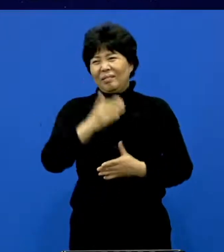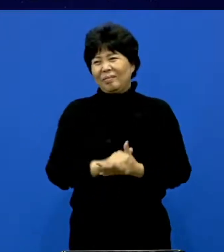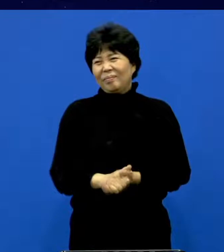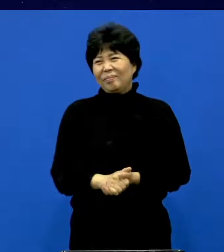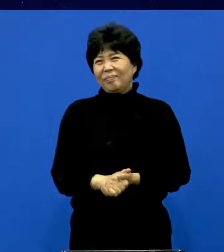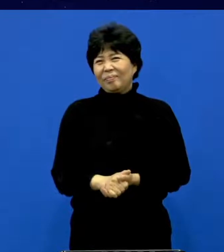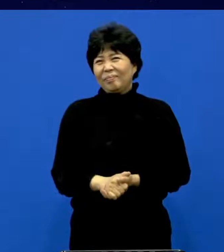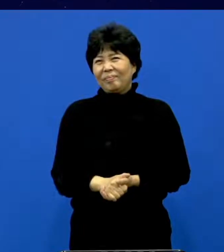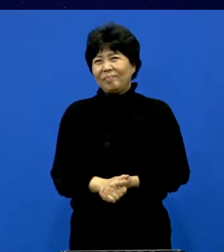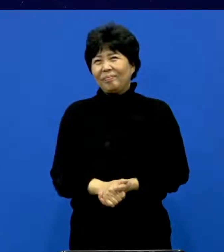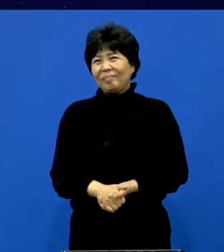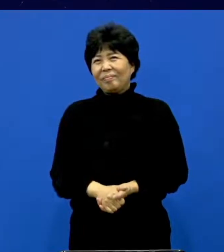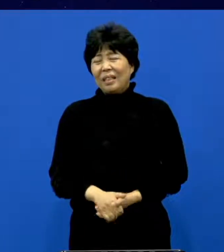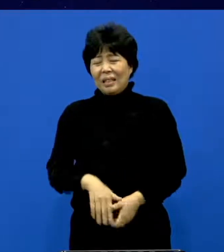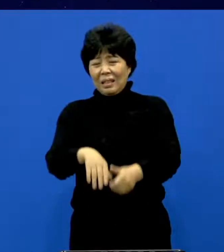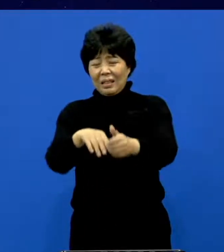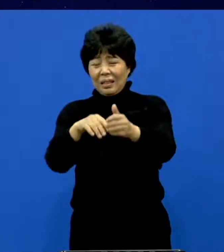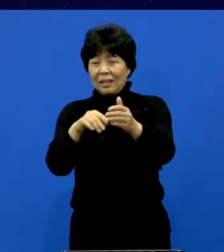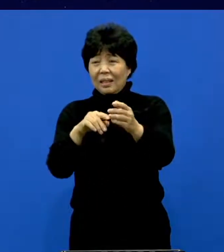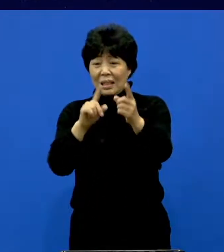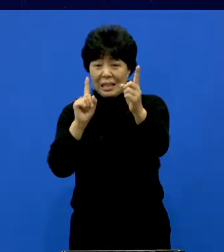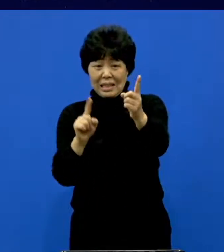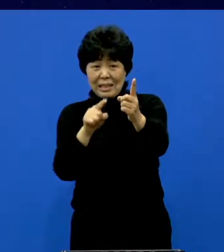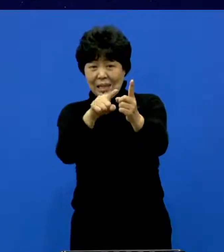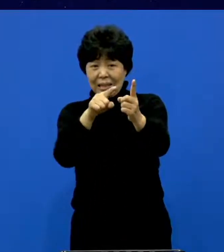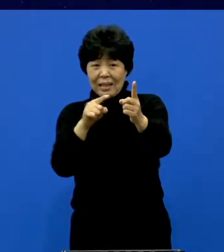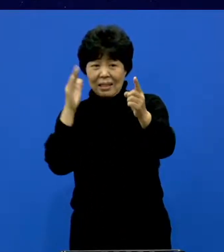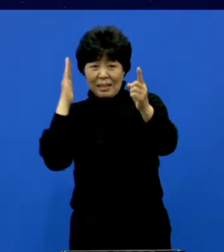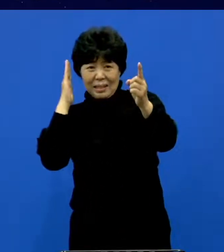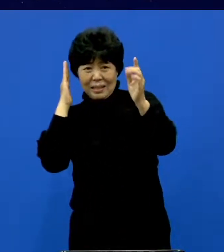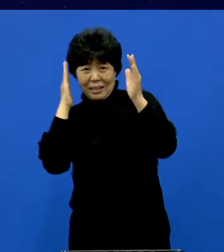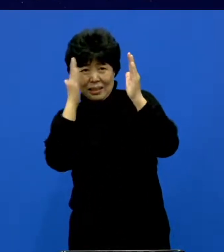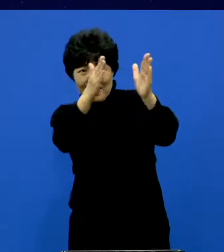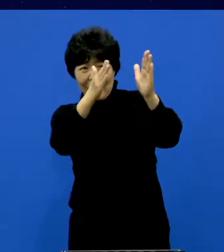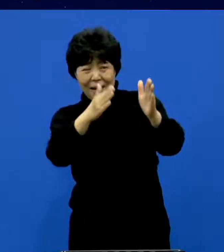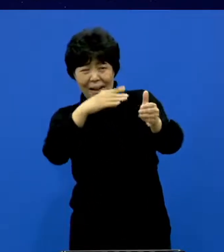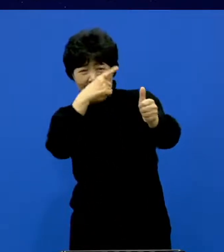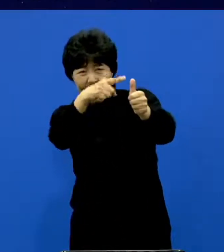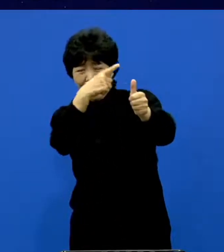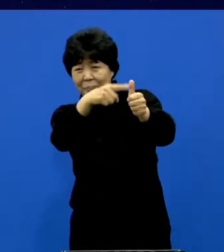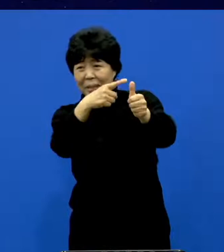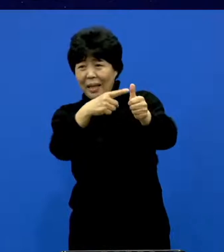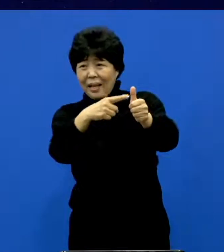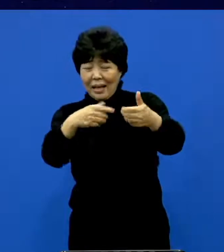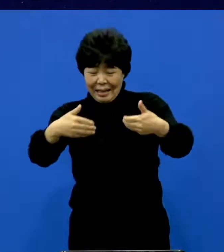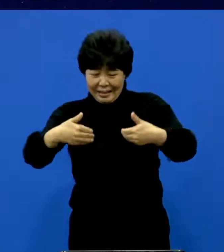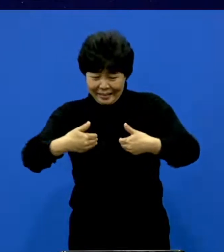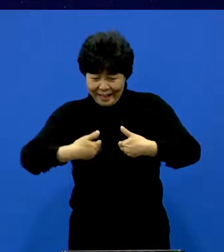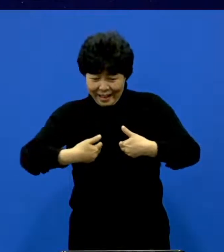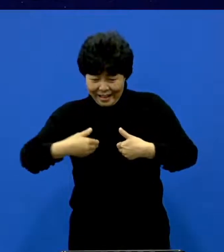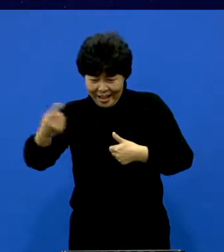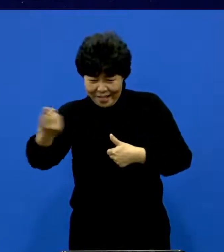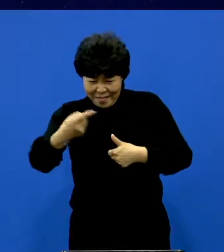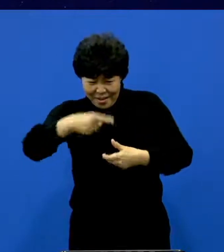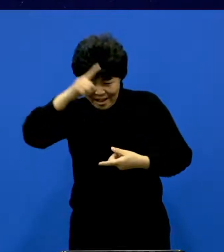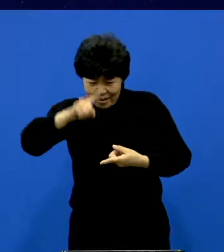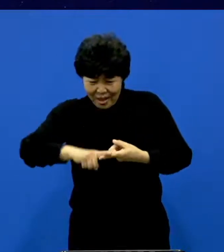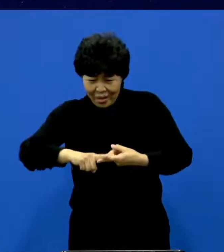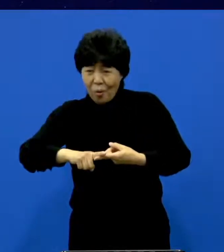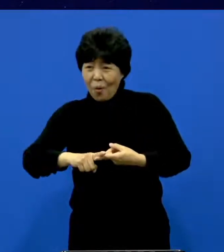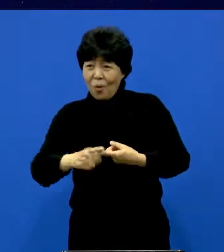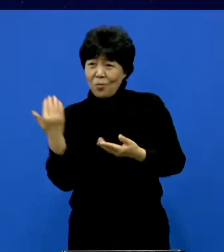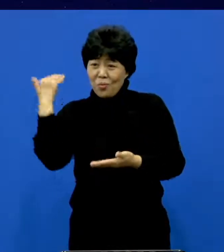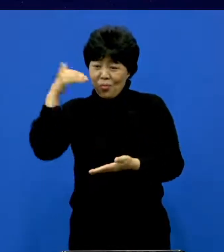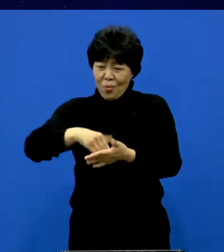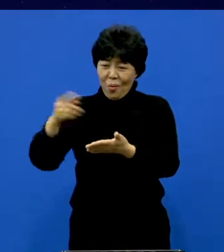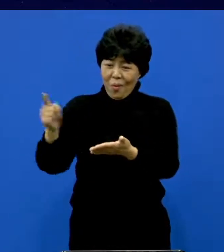여러분, 상대를 향한 비난이 상상할 수 없는 지경에까지 갈 수 있습니다. 상대가 나에게 행한 것을 묵상하고 분노하면